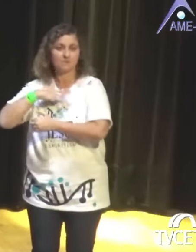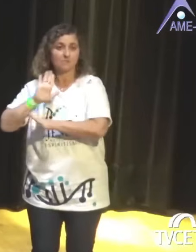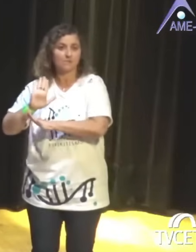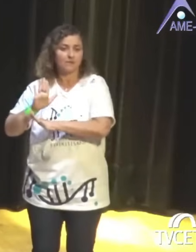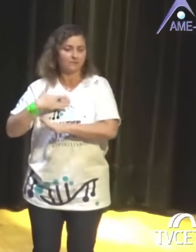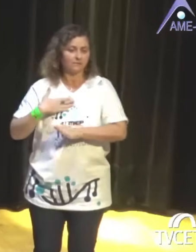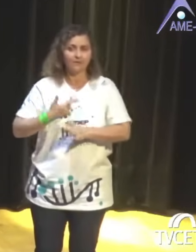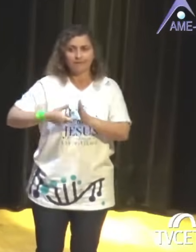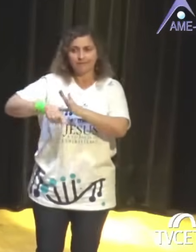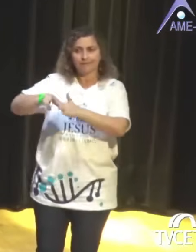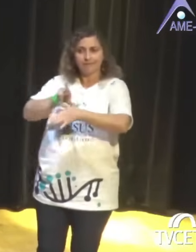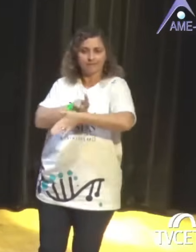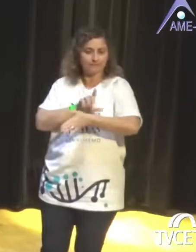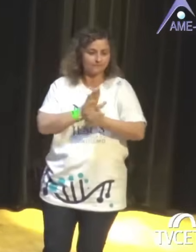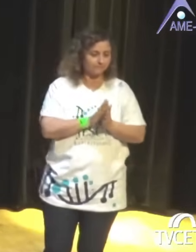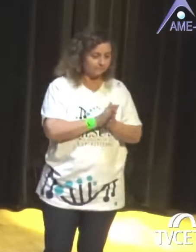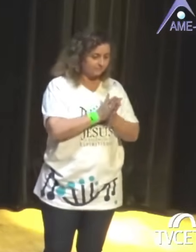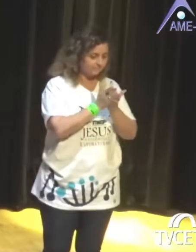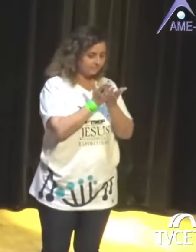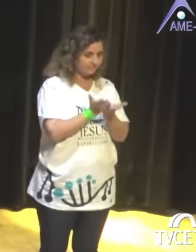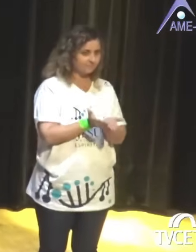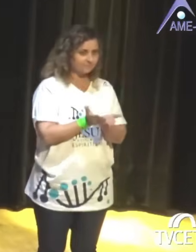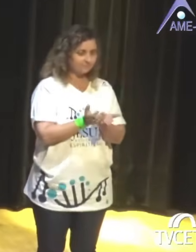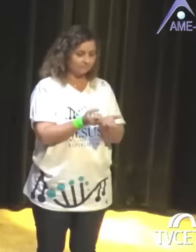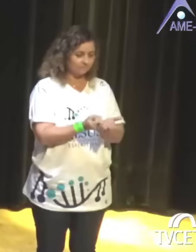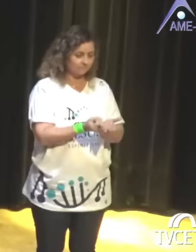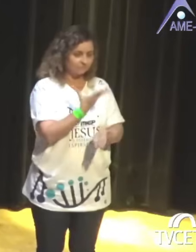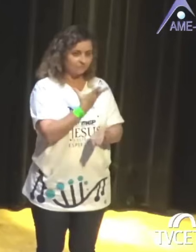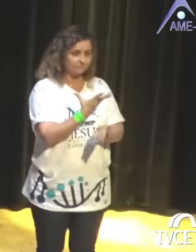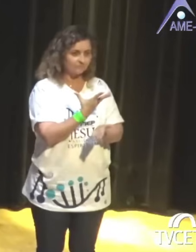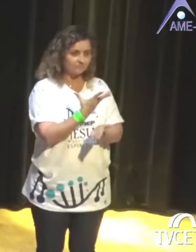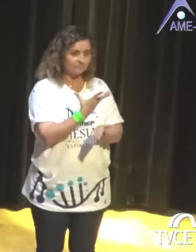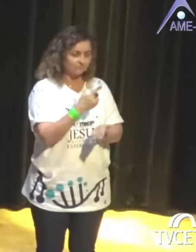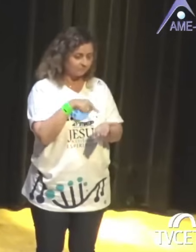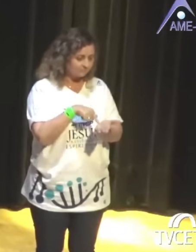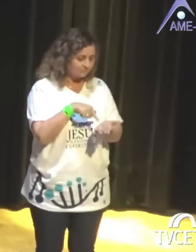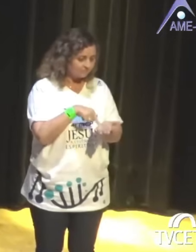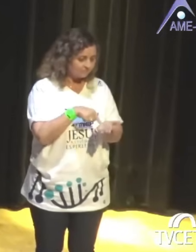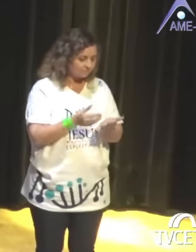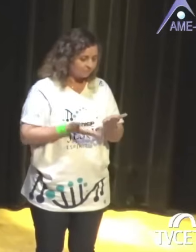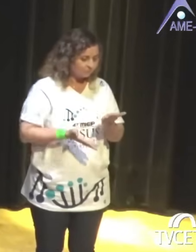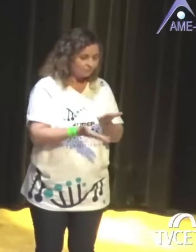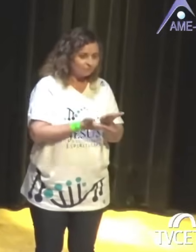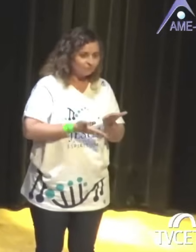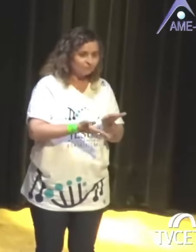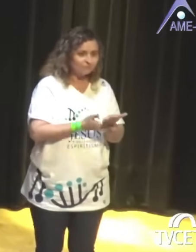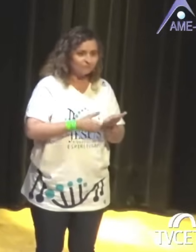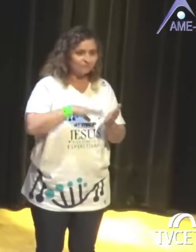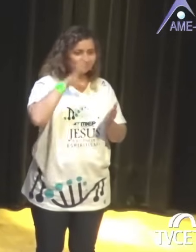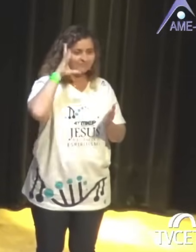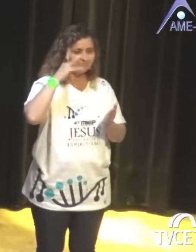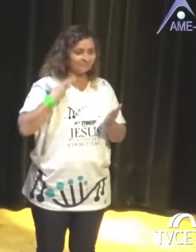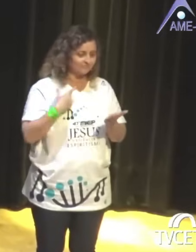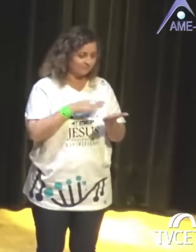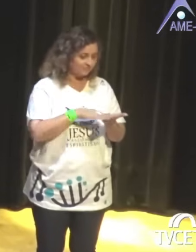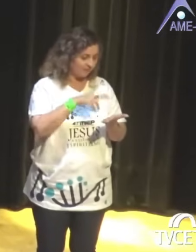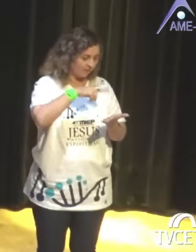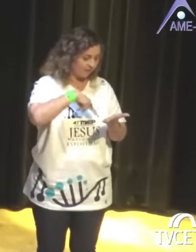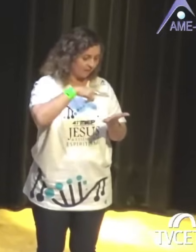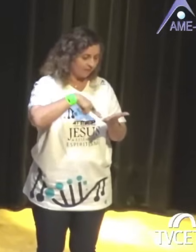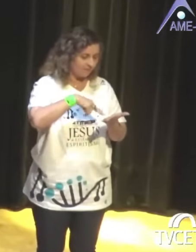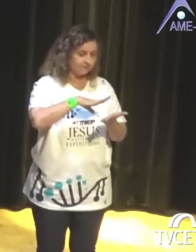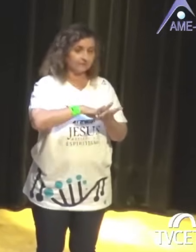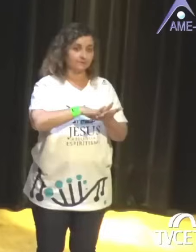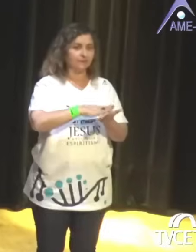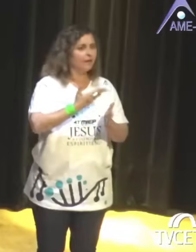espiritismo antes era tão simples eu colocava um crucifixo era só rezar para ele fal Jesus mestre